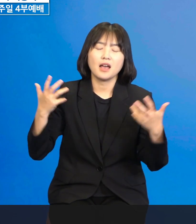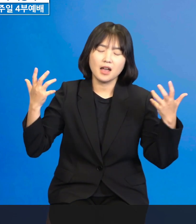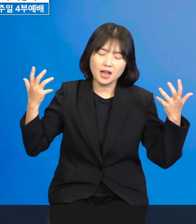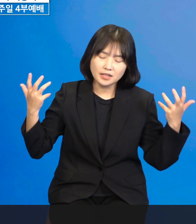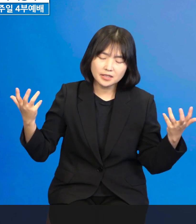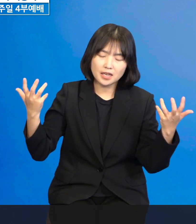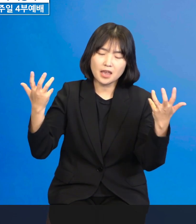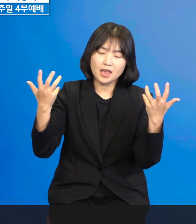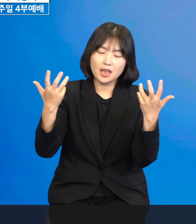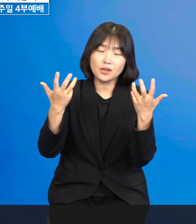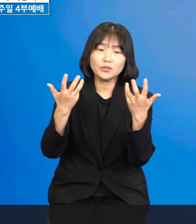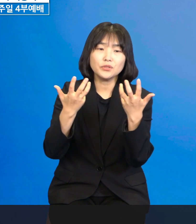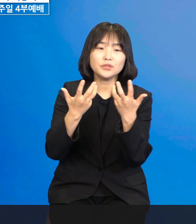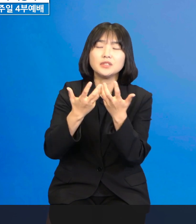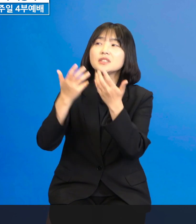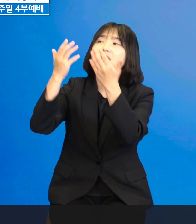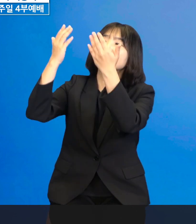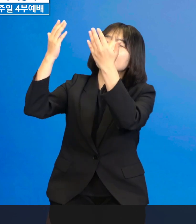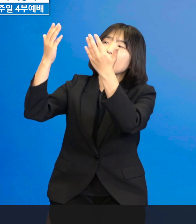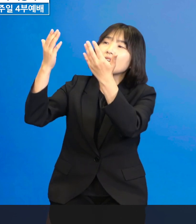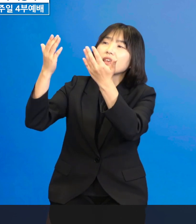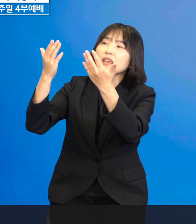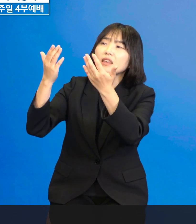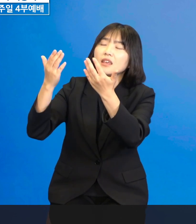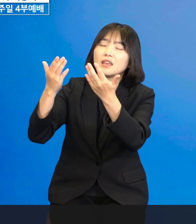네, 날